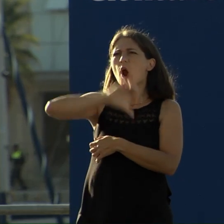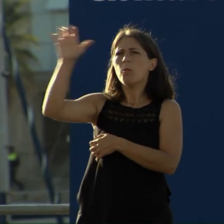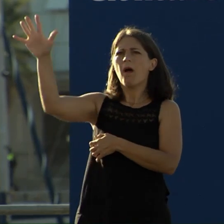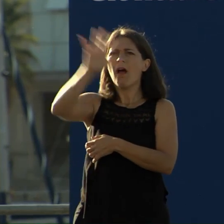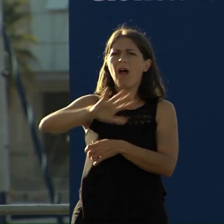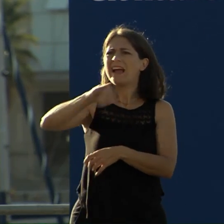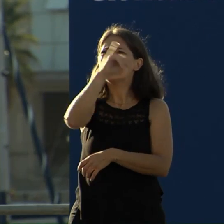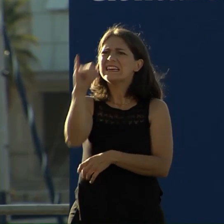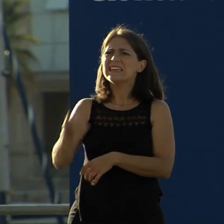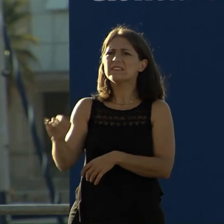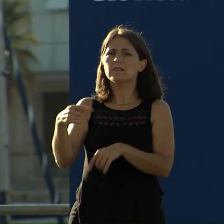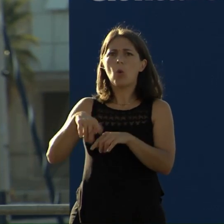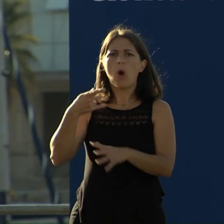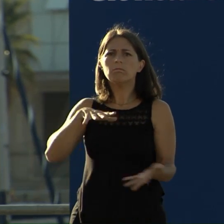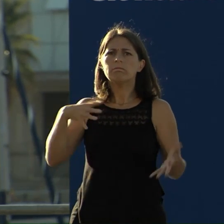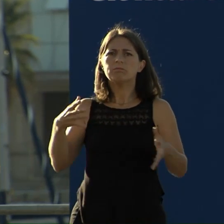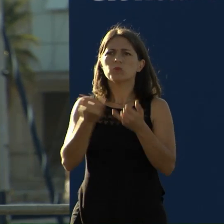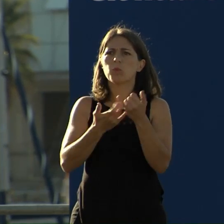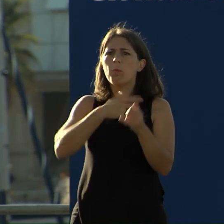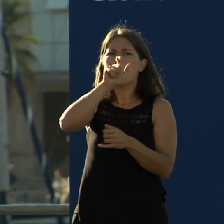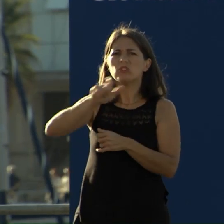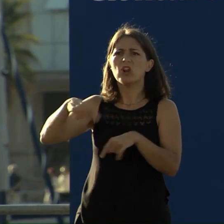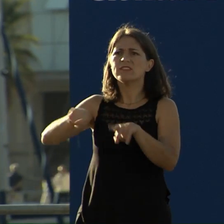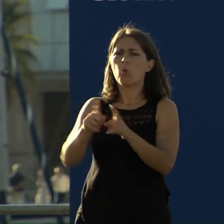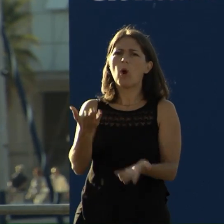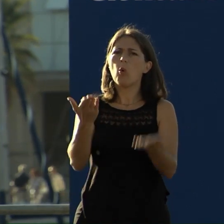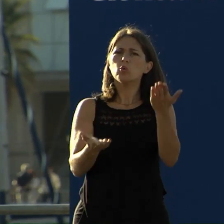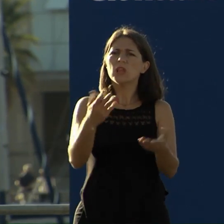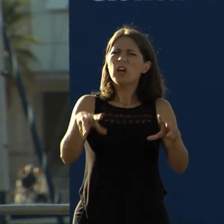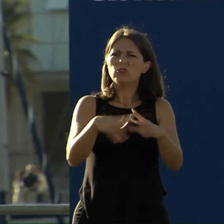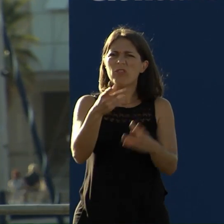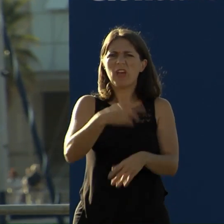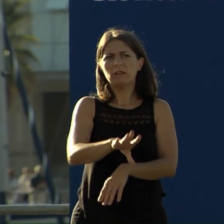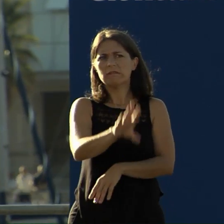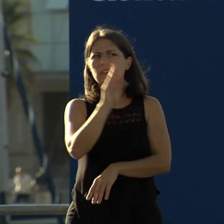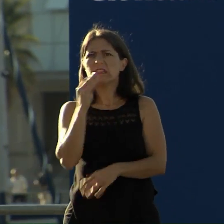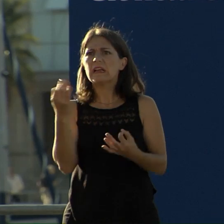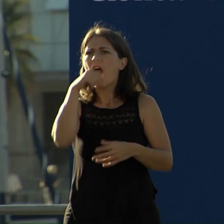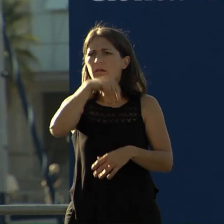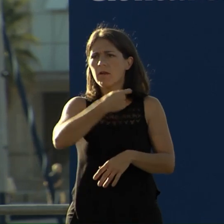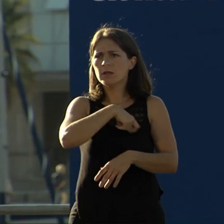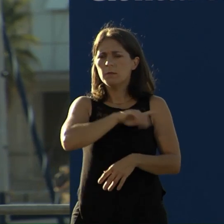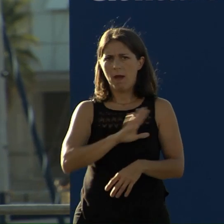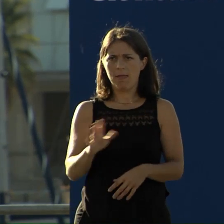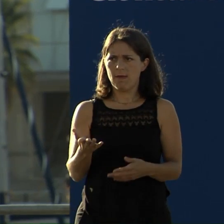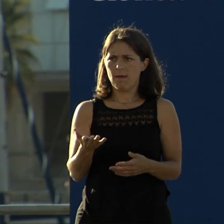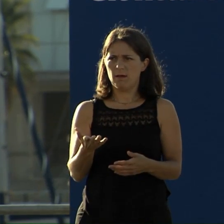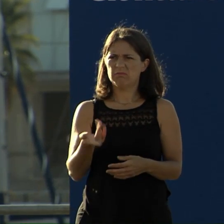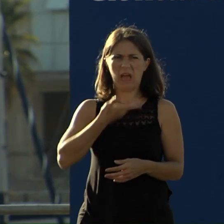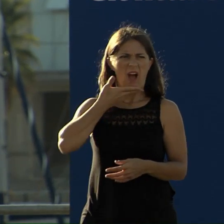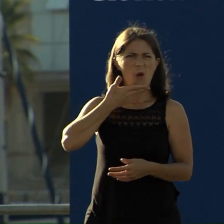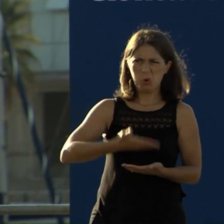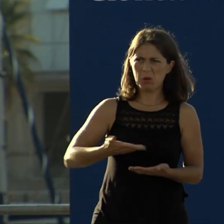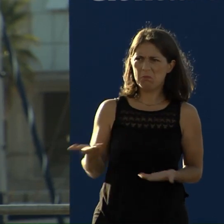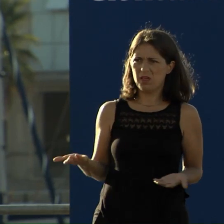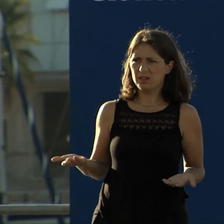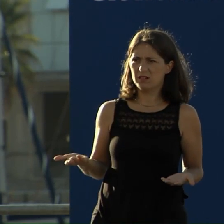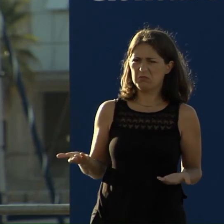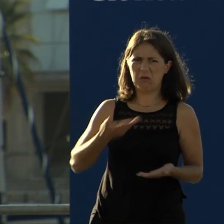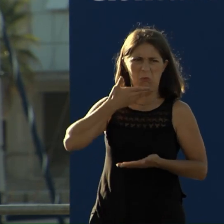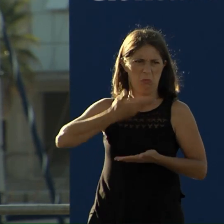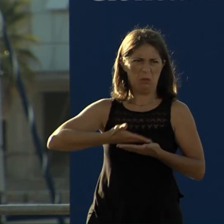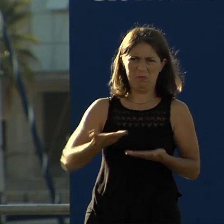ha tenido una traducción de los defensores de la justicia social en el Estado español. Sol, ¿cómo que hastío? ¿Cómo que